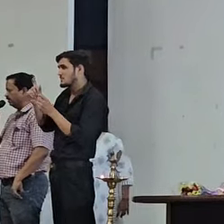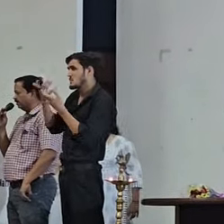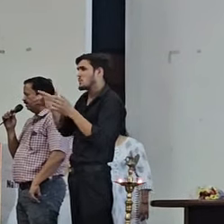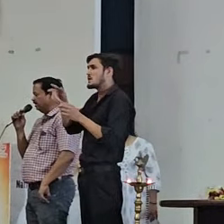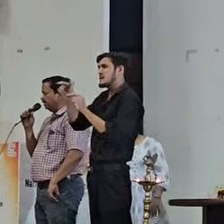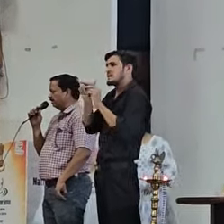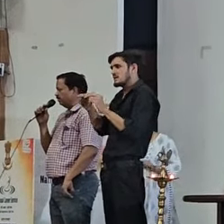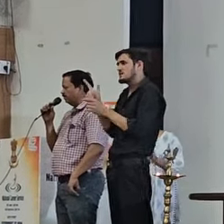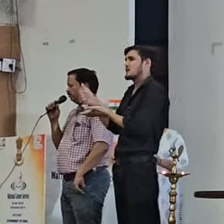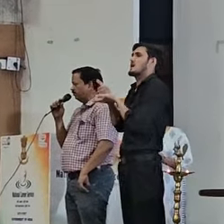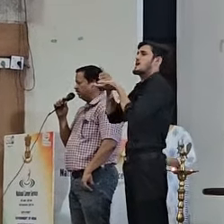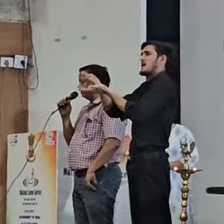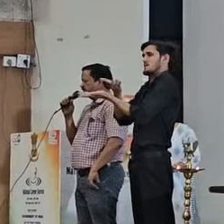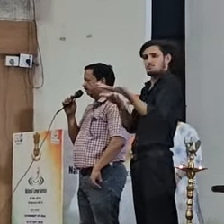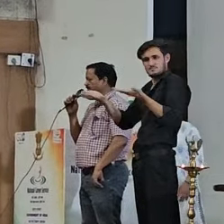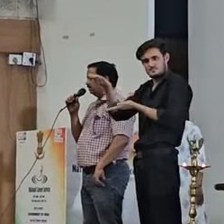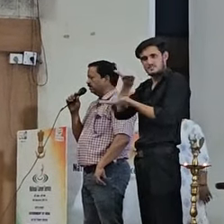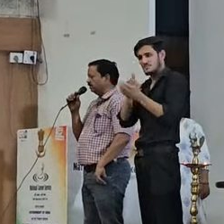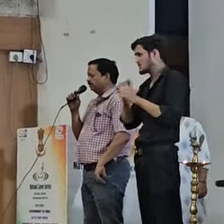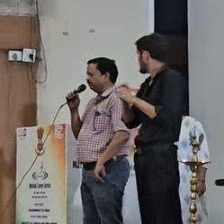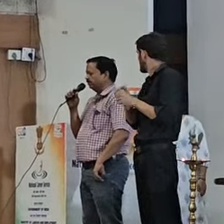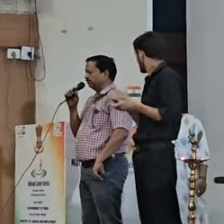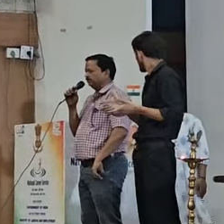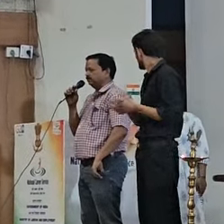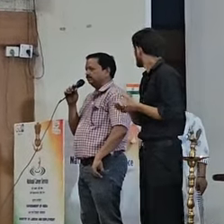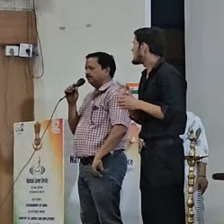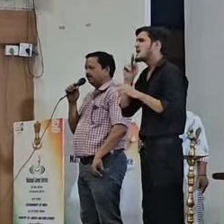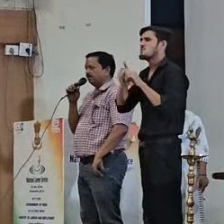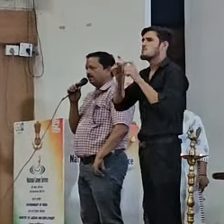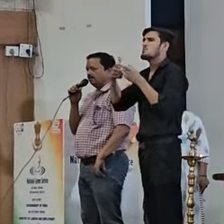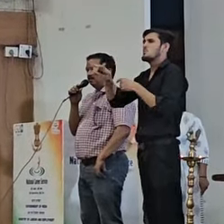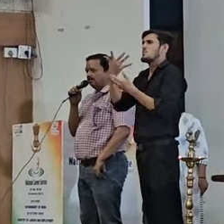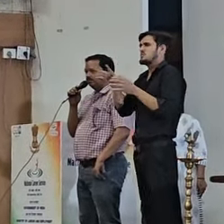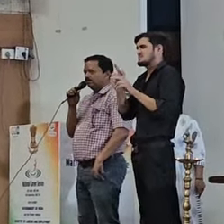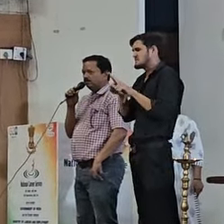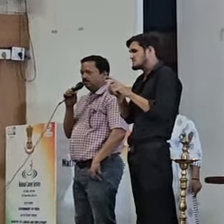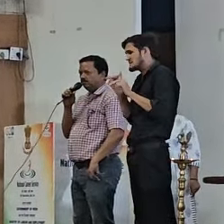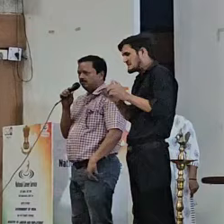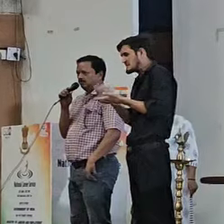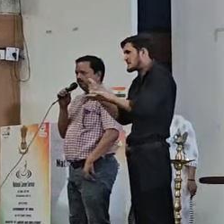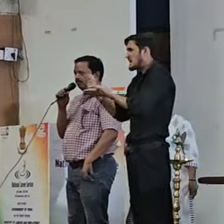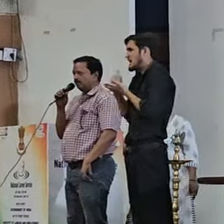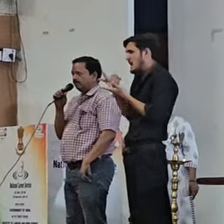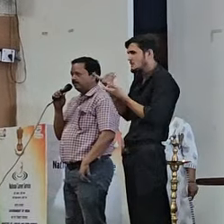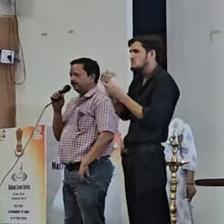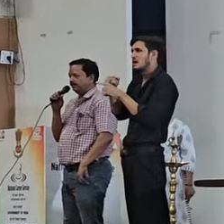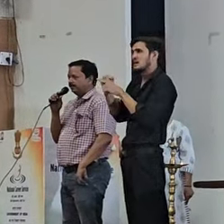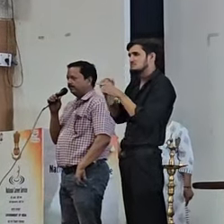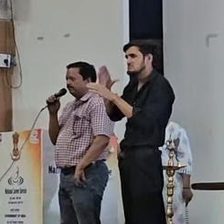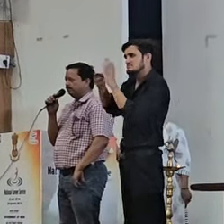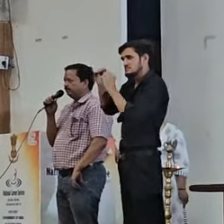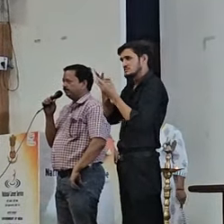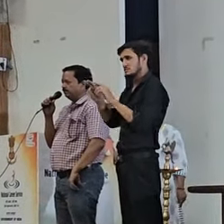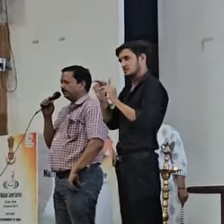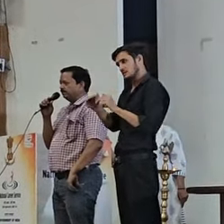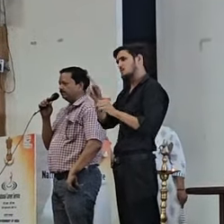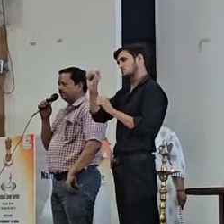है। आपको अगर किसी तरह के भी किस जानकारी की आवश्यकता हो तो आप इस केंद्र में संपर्क कर सकते